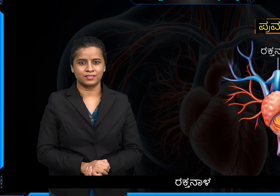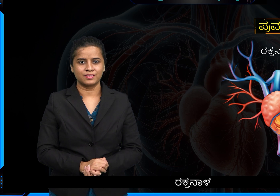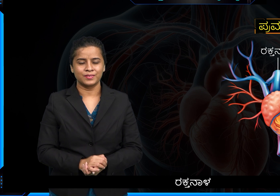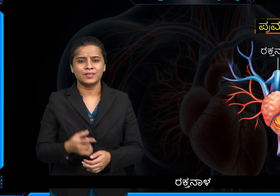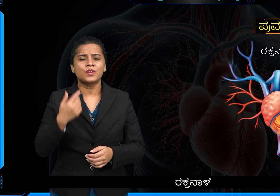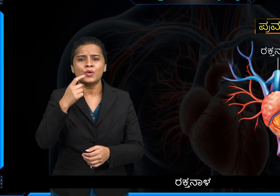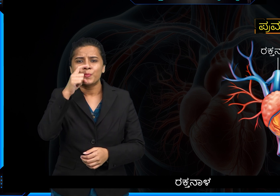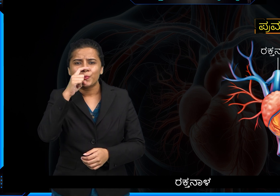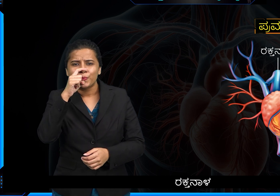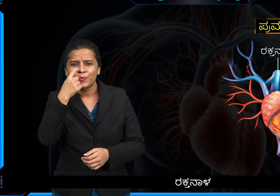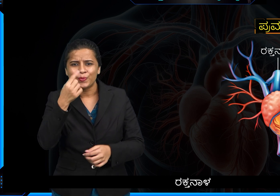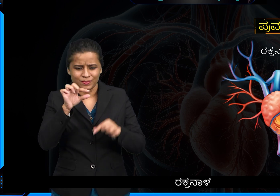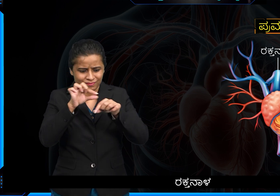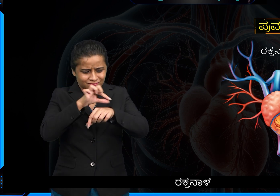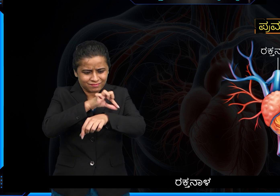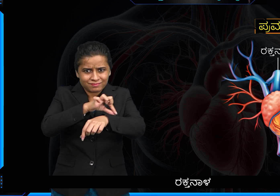ರಕ್ತನಾಳಗಳ